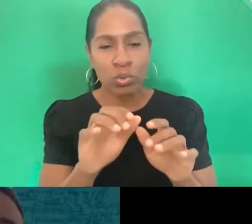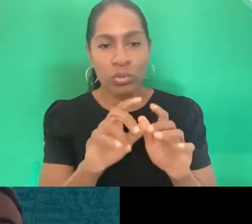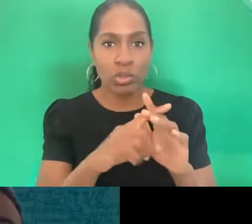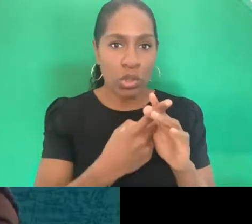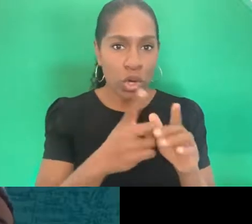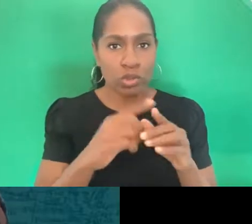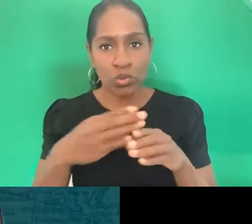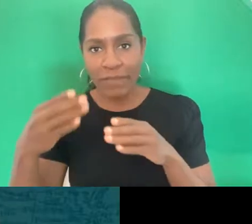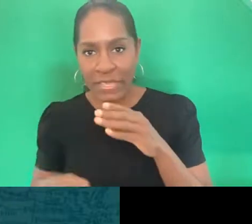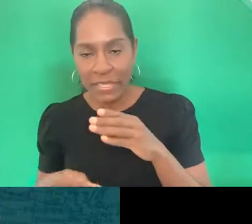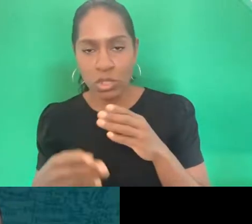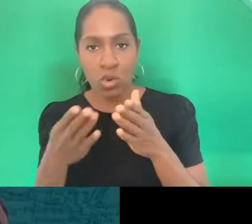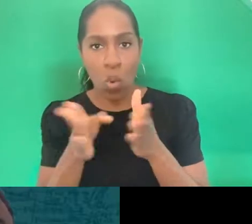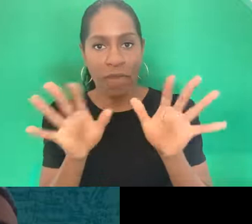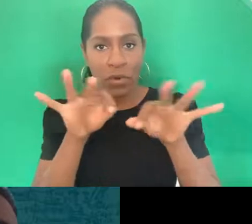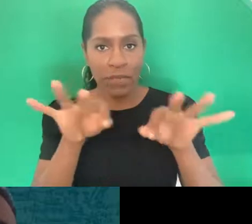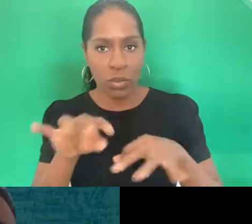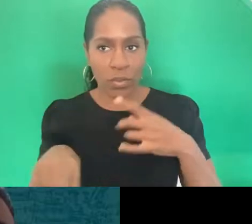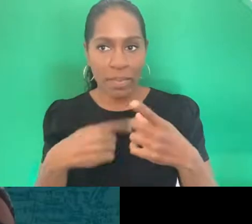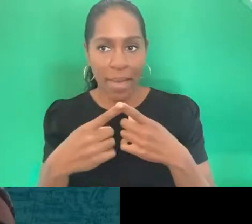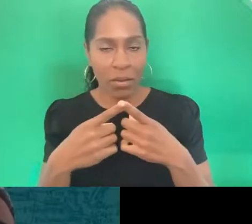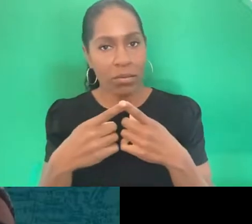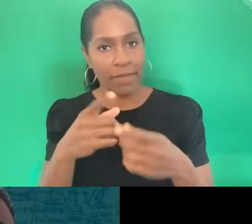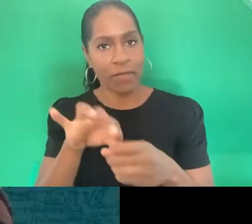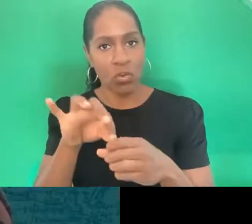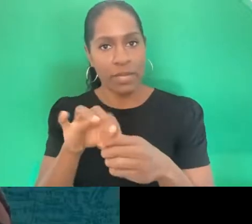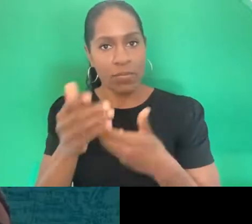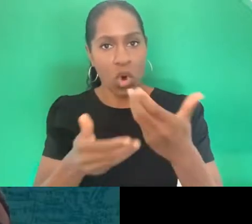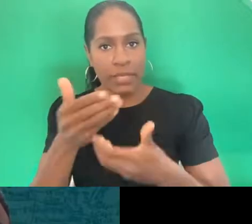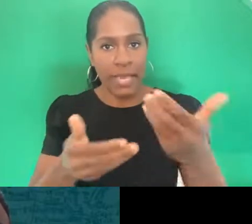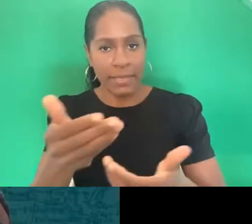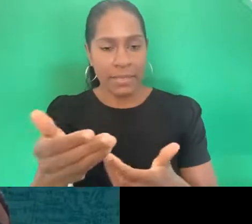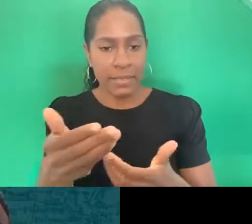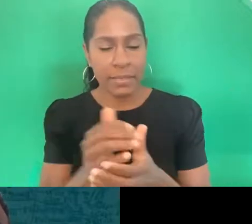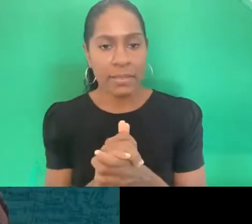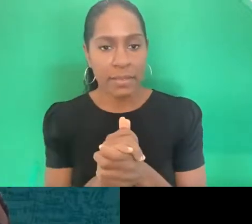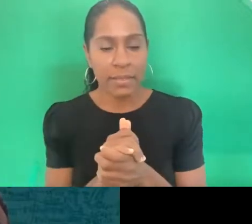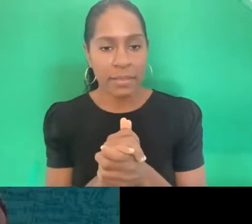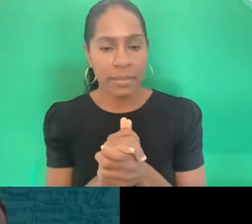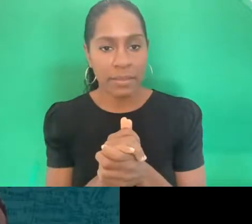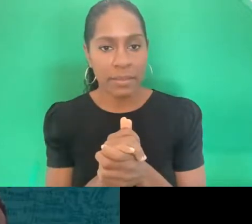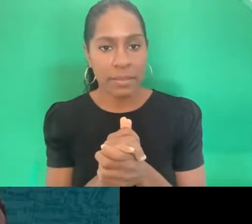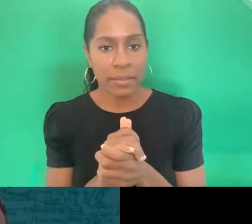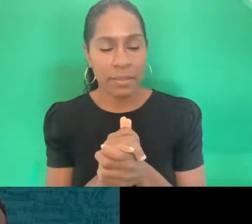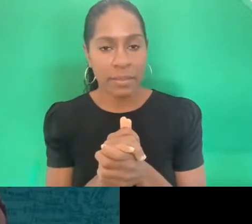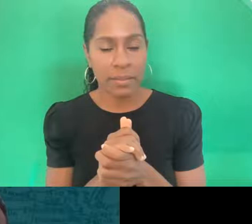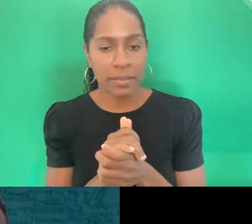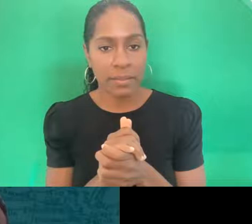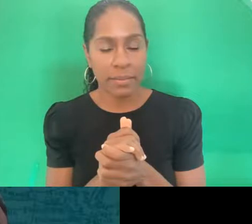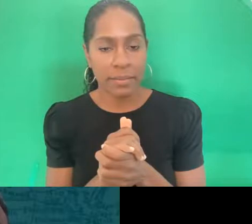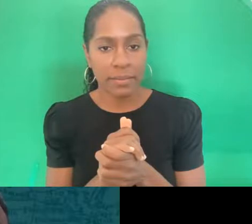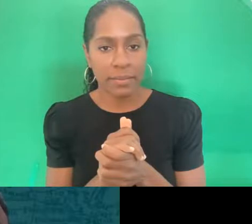comenzar a hacer un panorama general del proceso de votación para que los autos auto